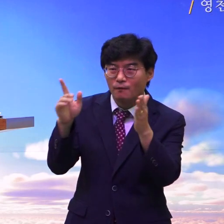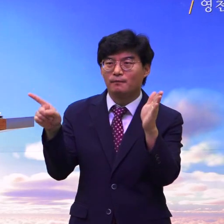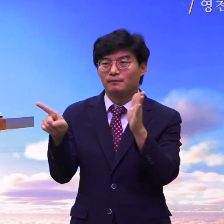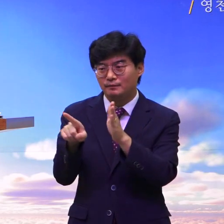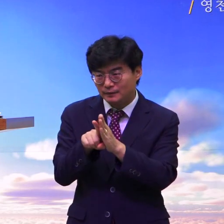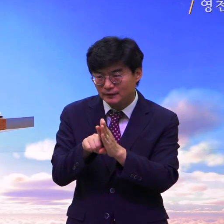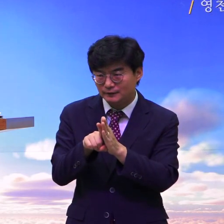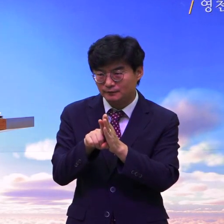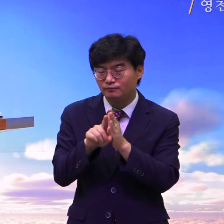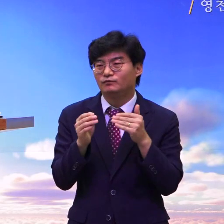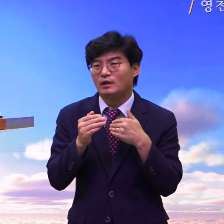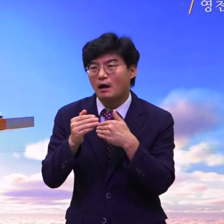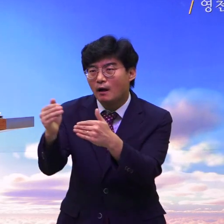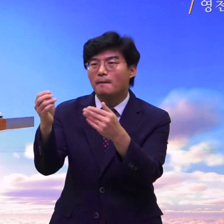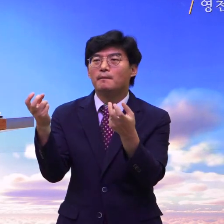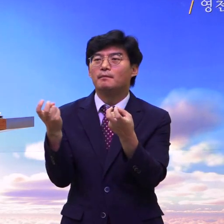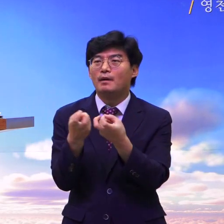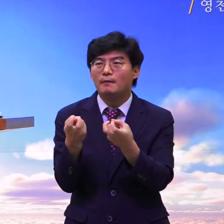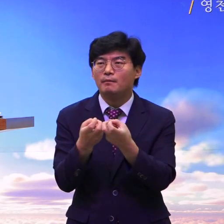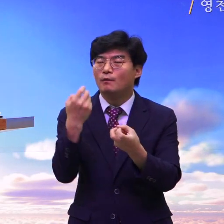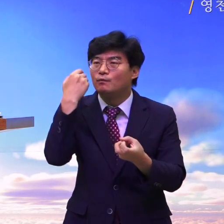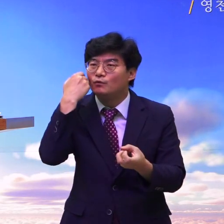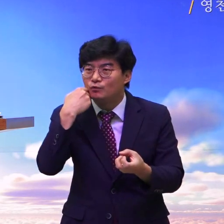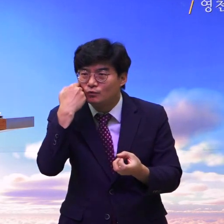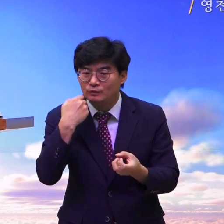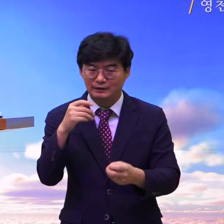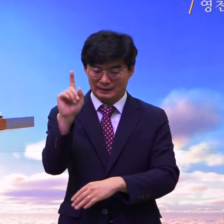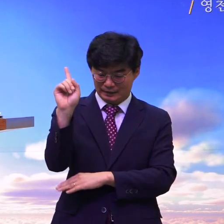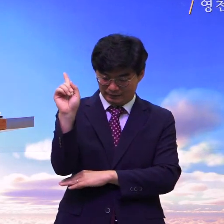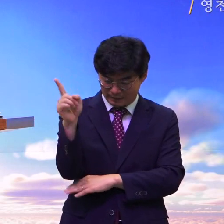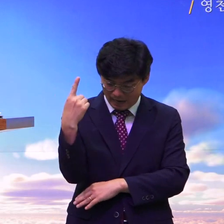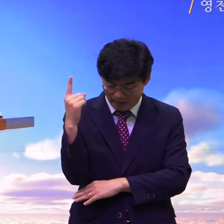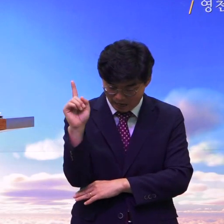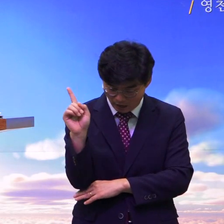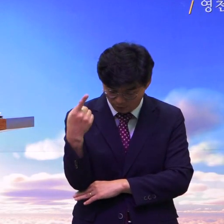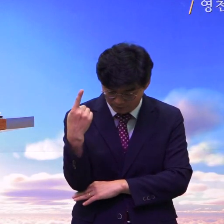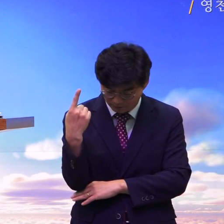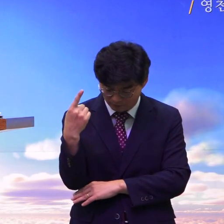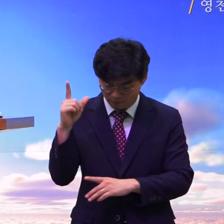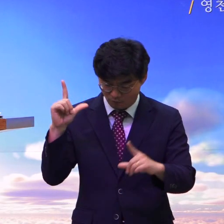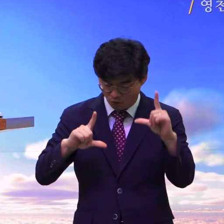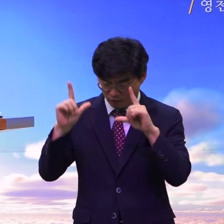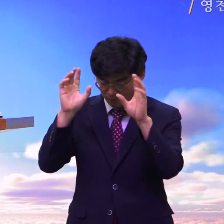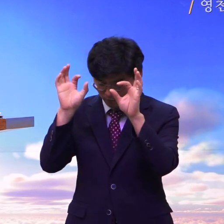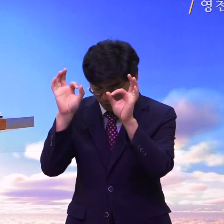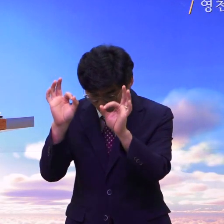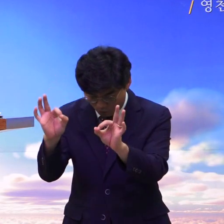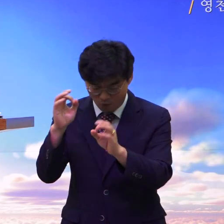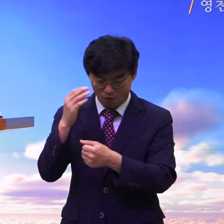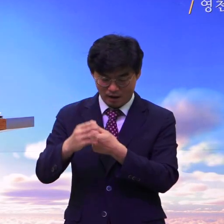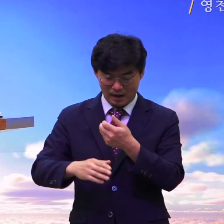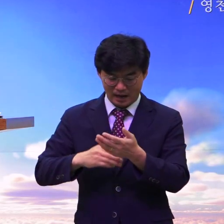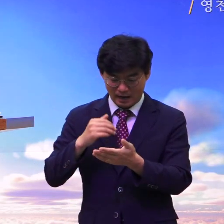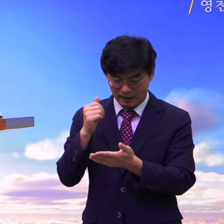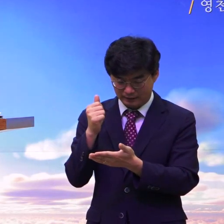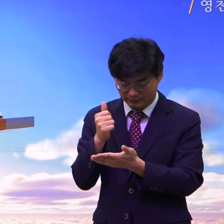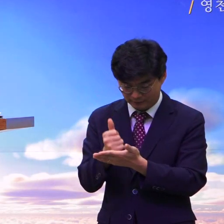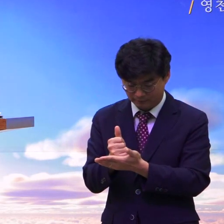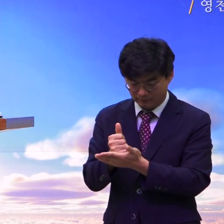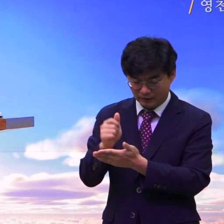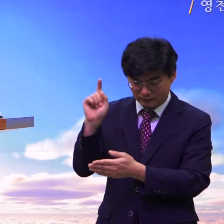마음에 합한 사람, 그렇게 살았던 다윗을 기준으로 두고 하나님을 향한 영적인